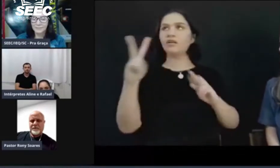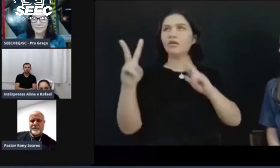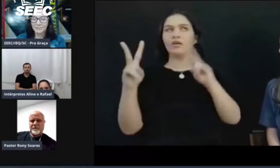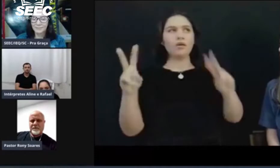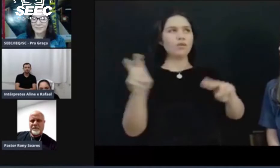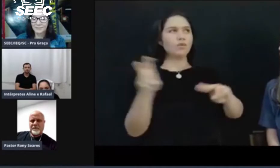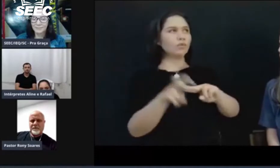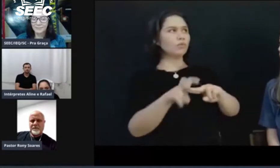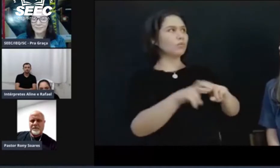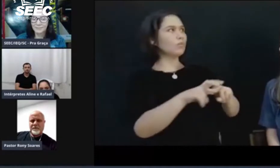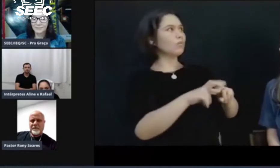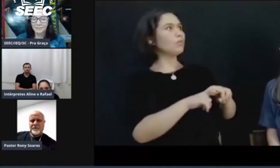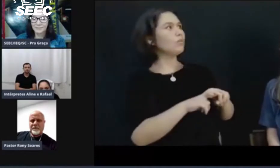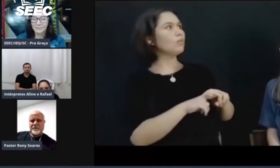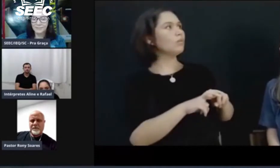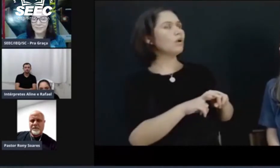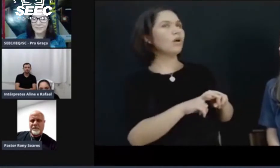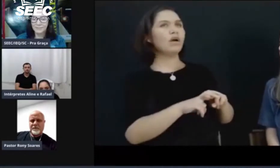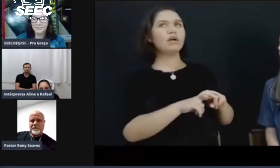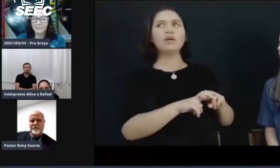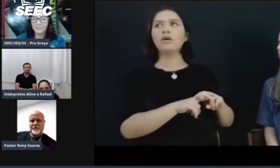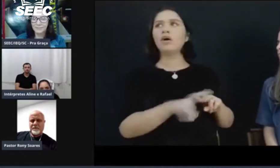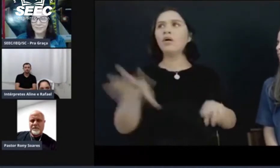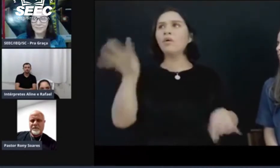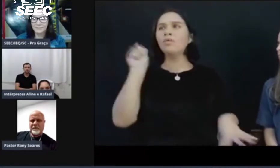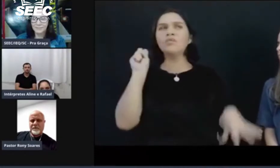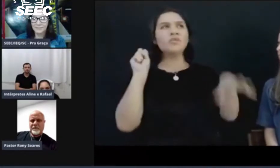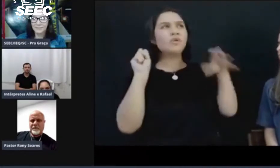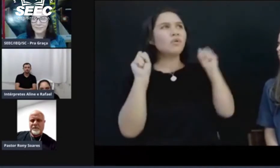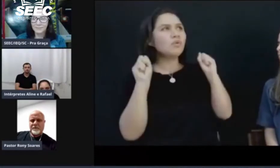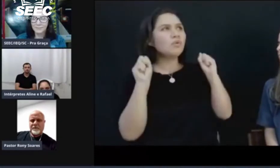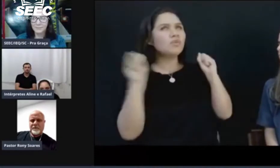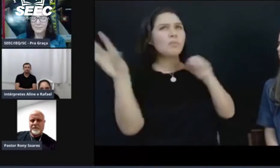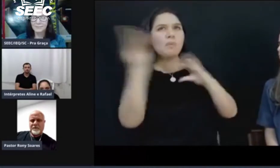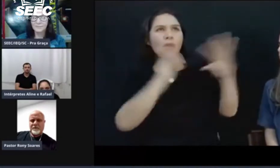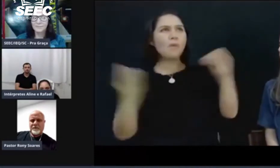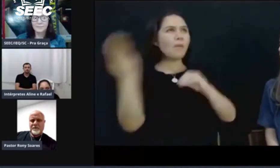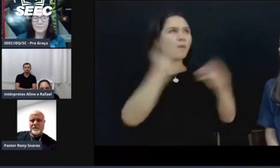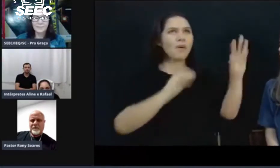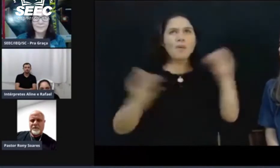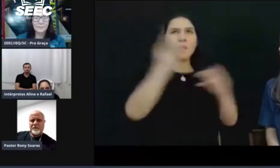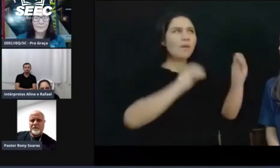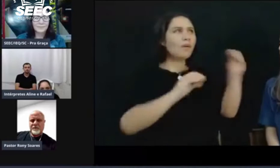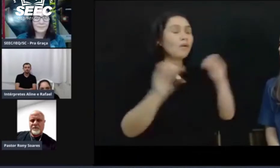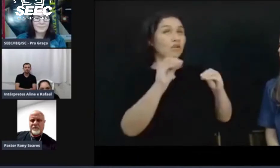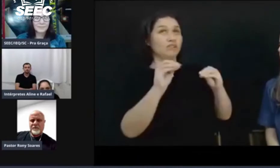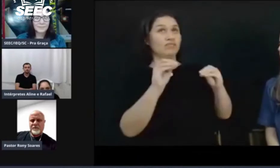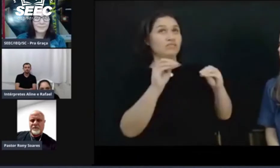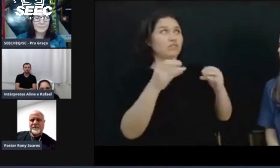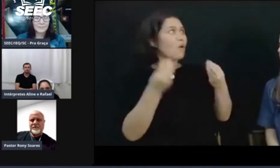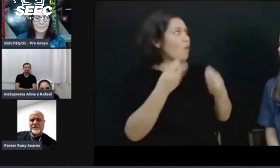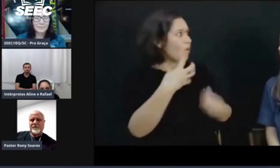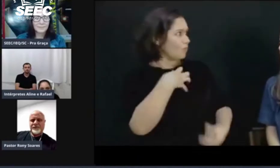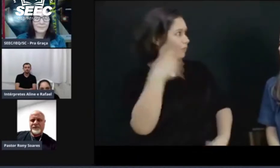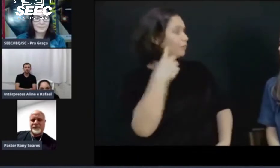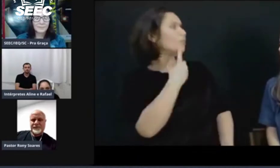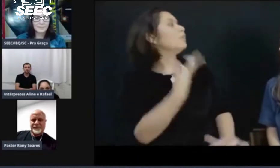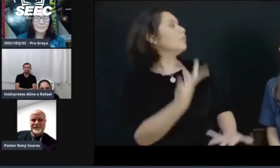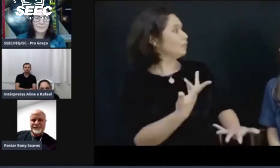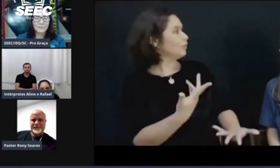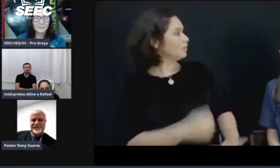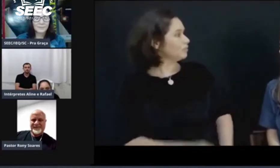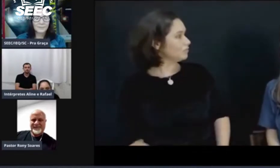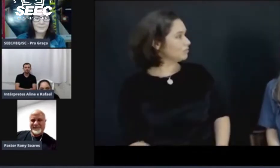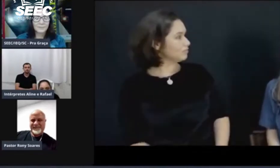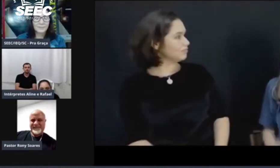numa igreja, as pessoas estão todas sentadas, todas são ouvintes, conversam oralmente. Qual